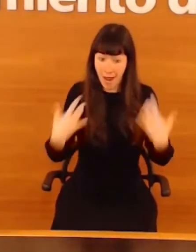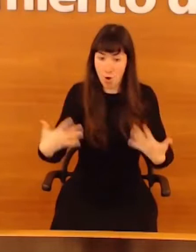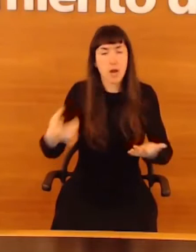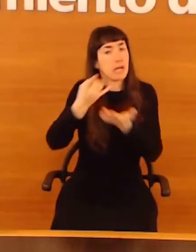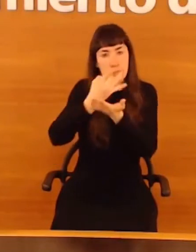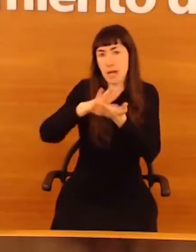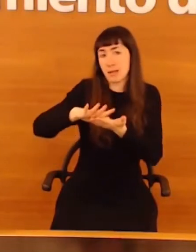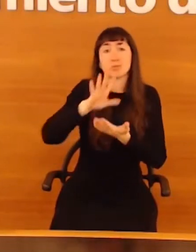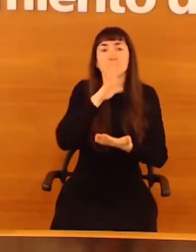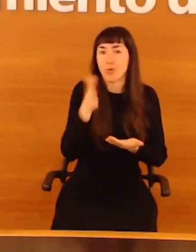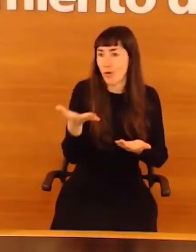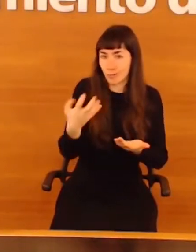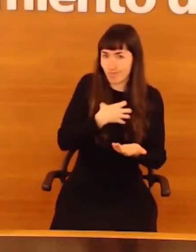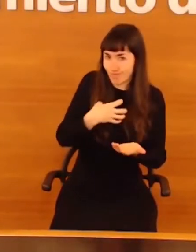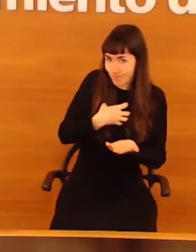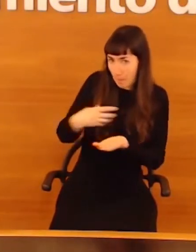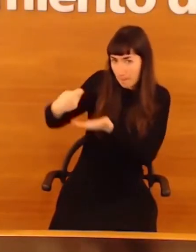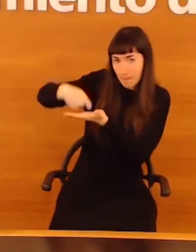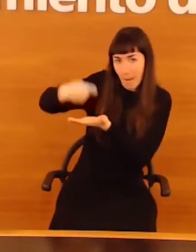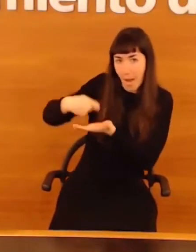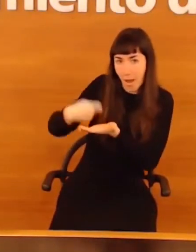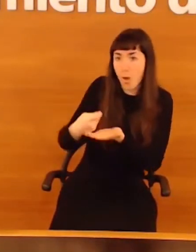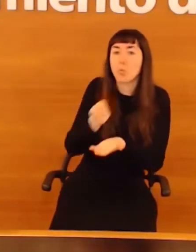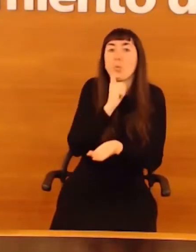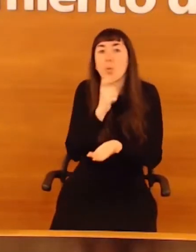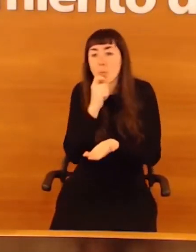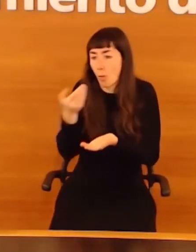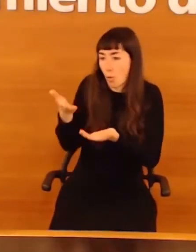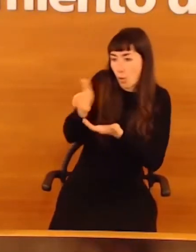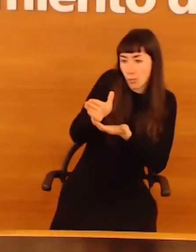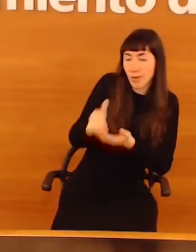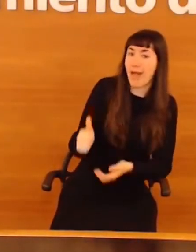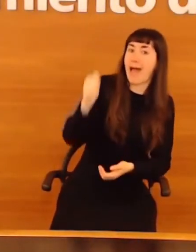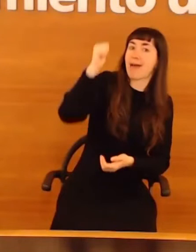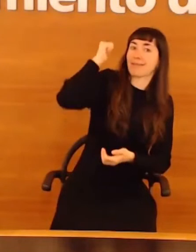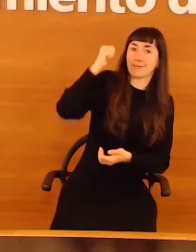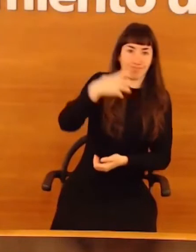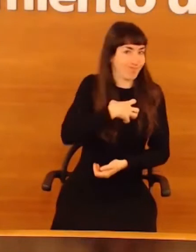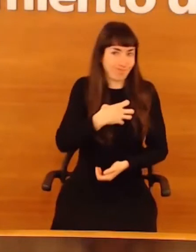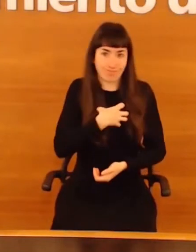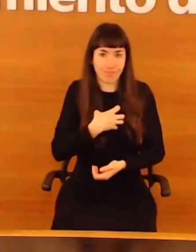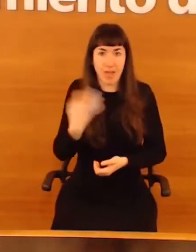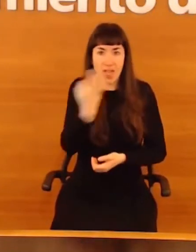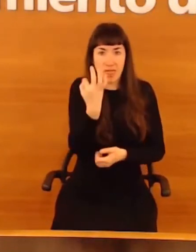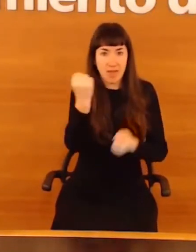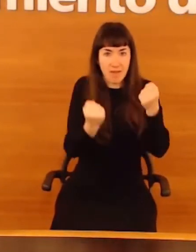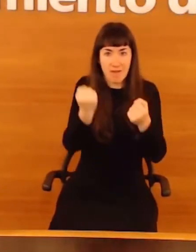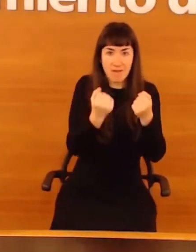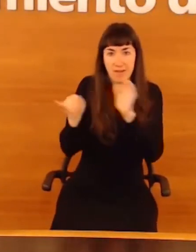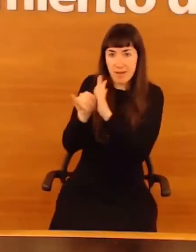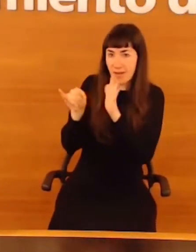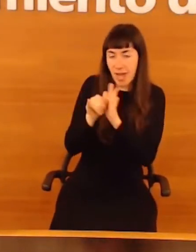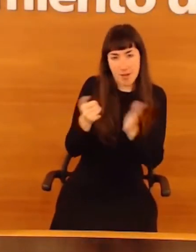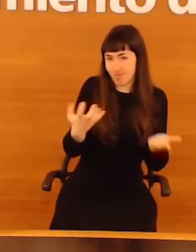operativas, ya que no es posible instalar lectores de bonobuses en la parte de atrás de estos vehículos.